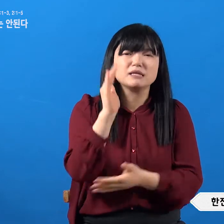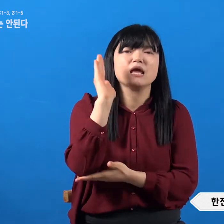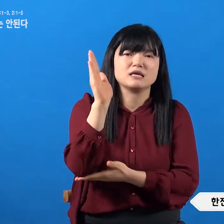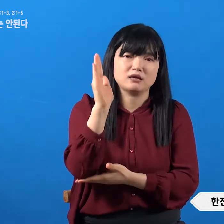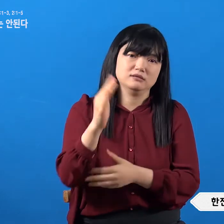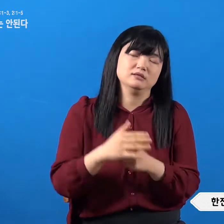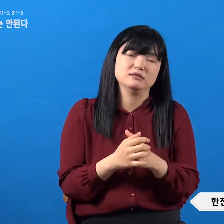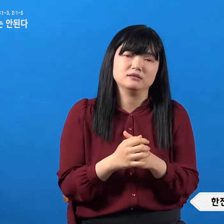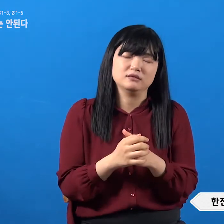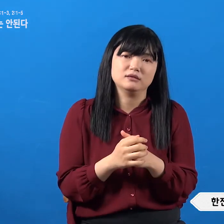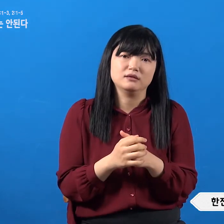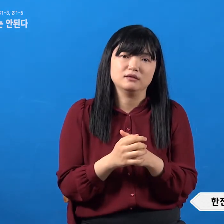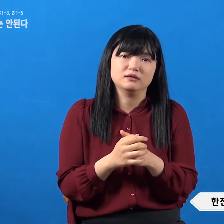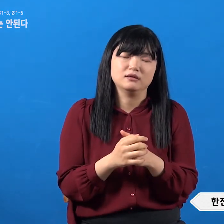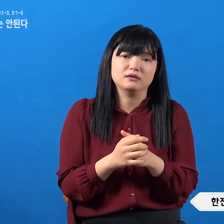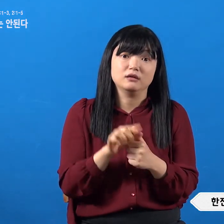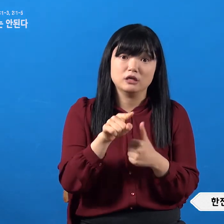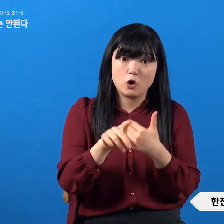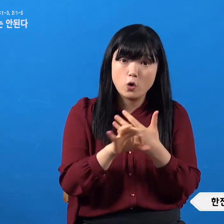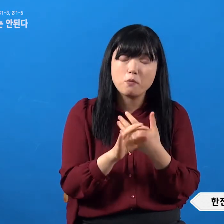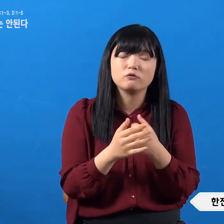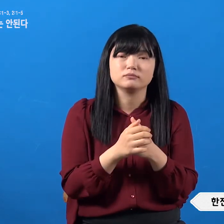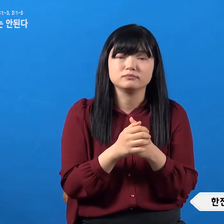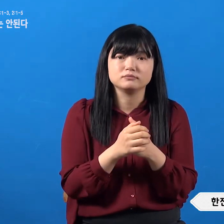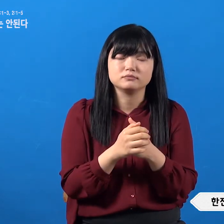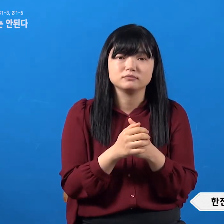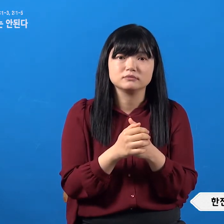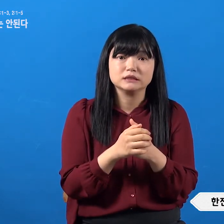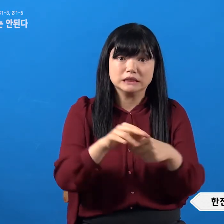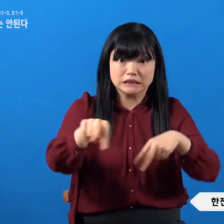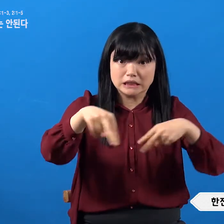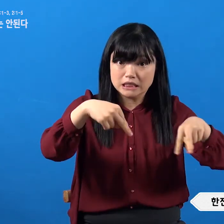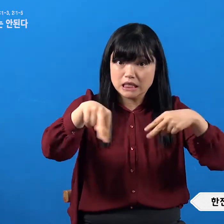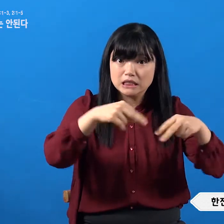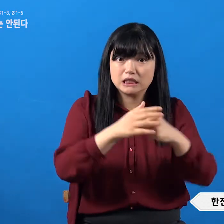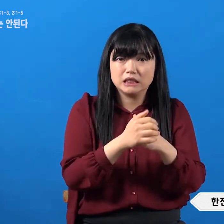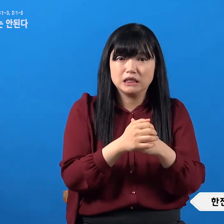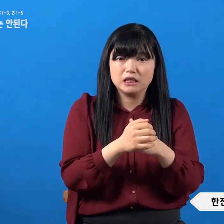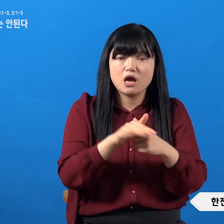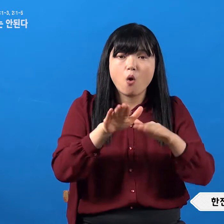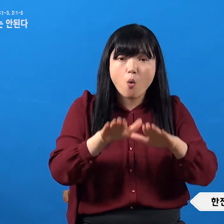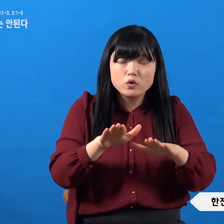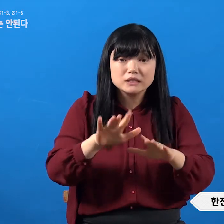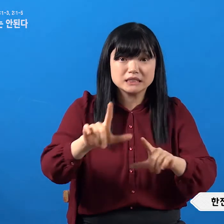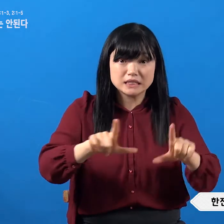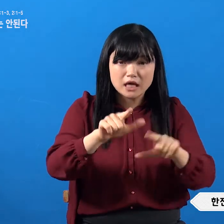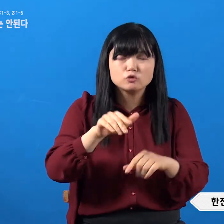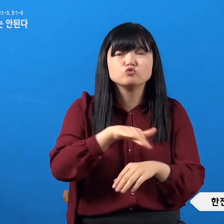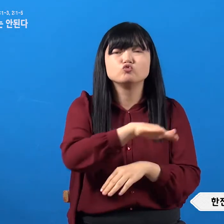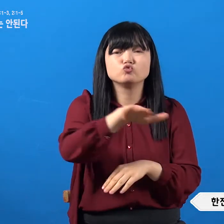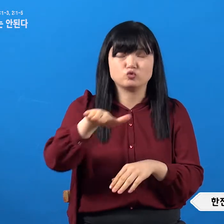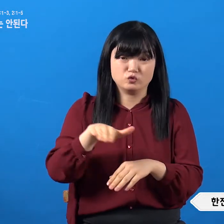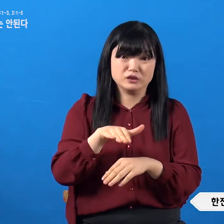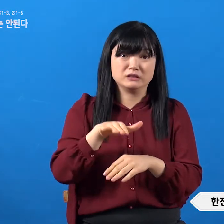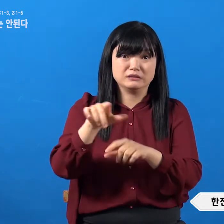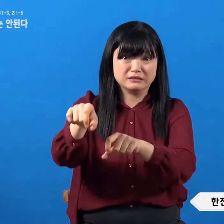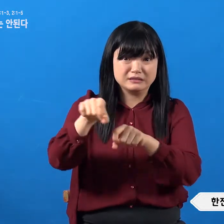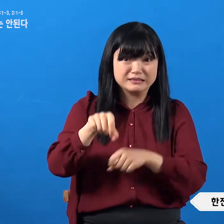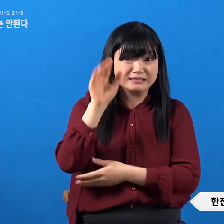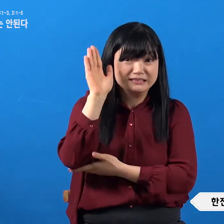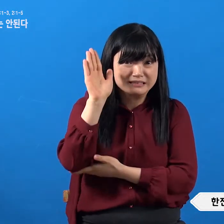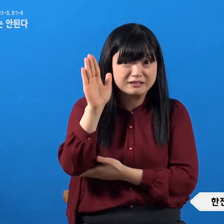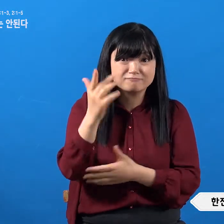뜻입니다. 자, 그렇다면 이 사사기는 바로 오늘을 사는 우리들의 얘기가